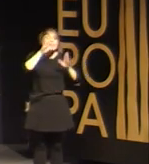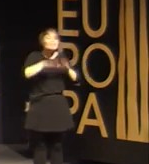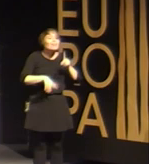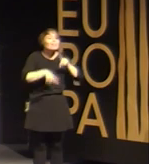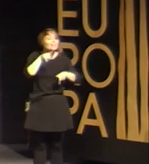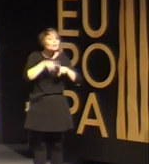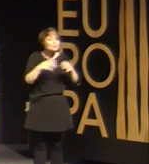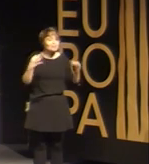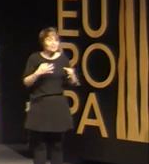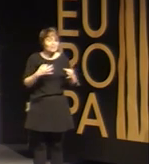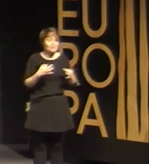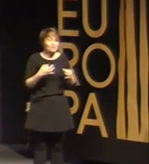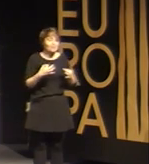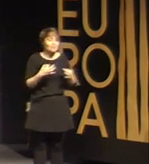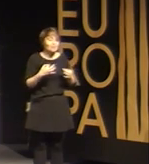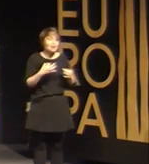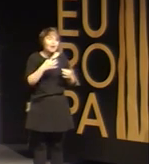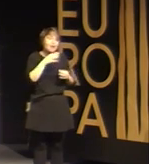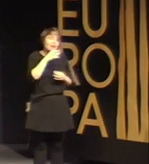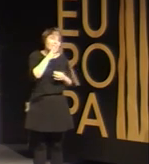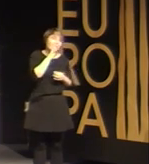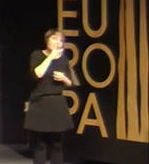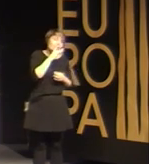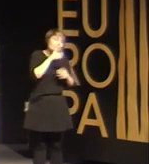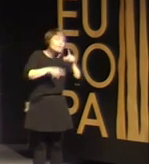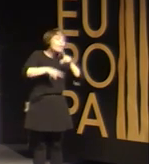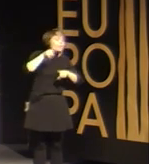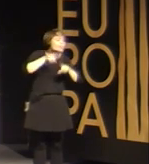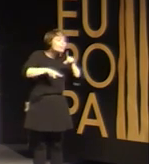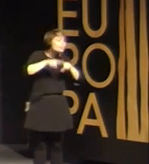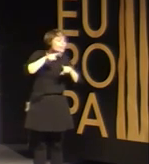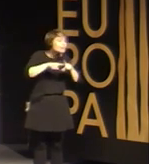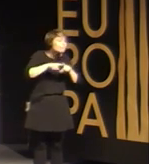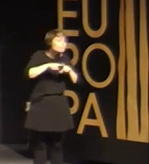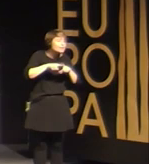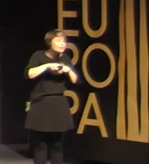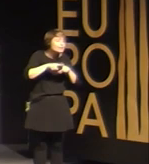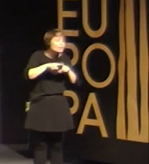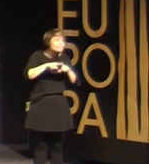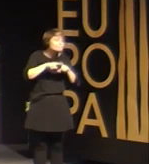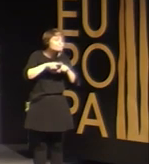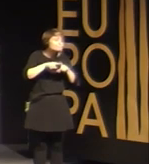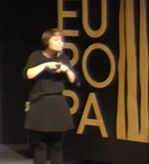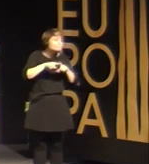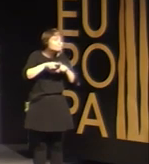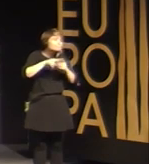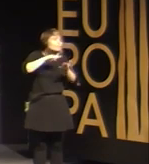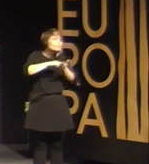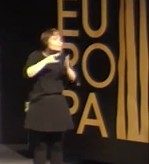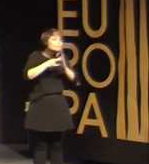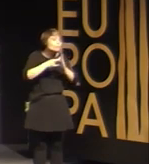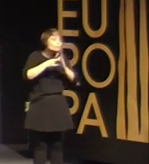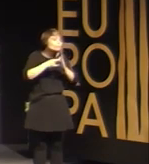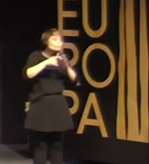un kilo y cuarto esta vez de la materia más magnífica y maravillosa que hay en el